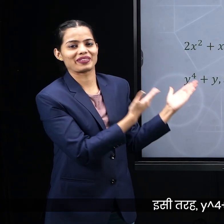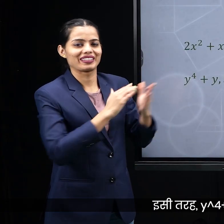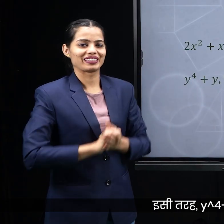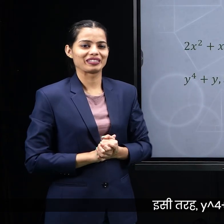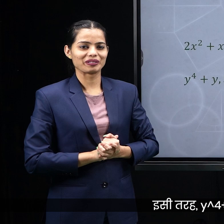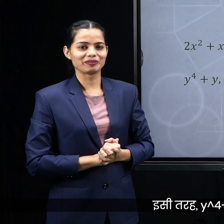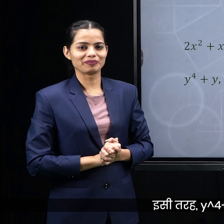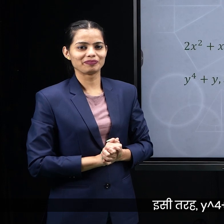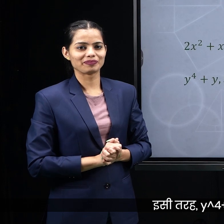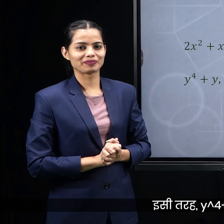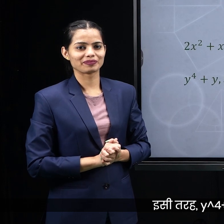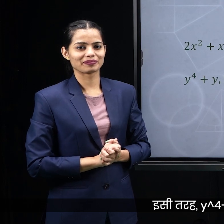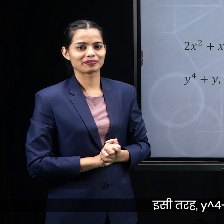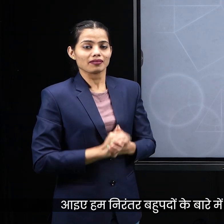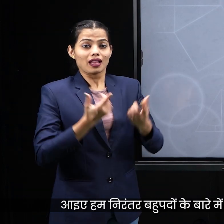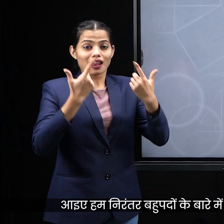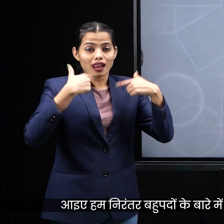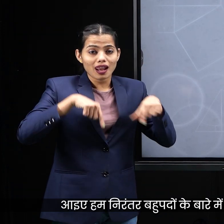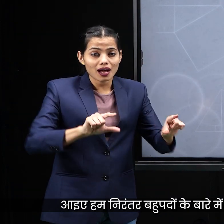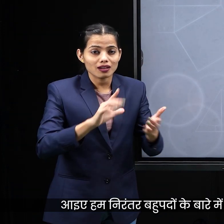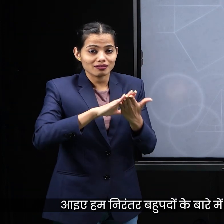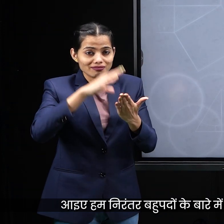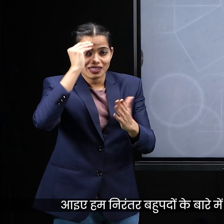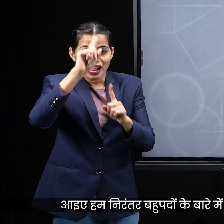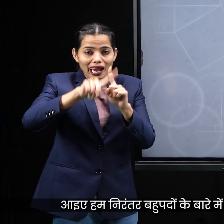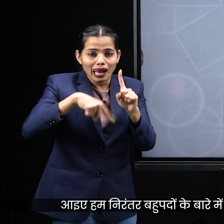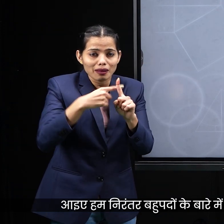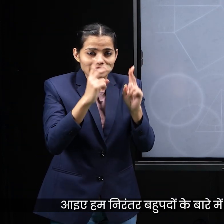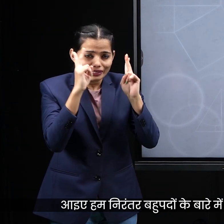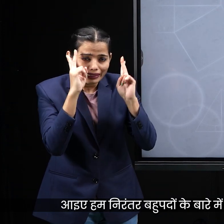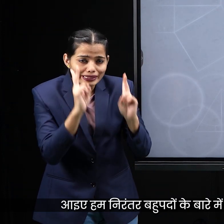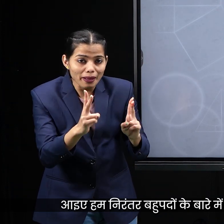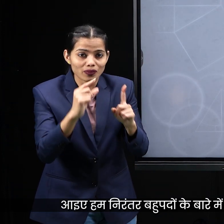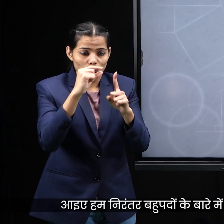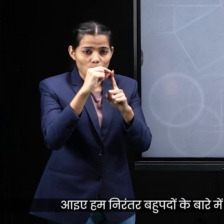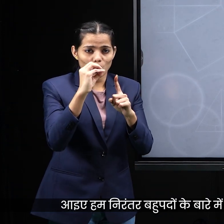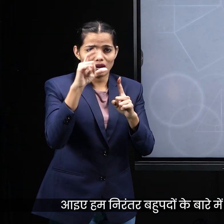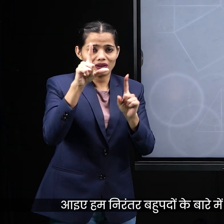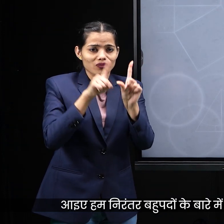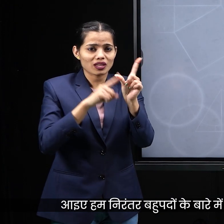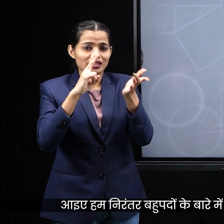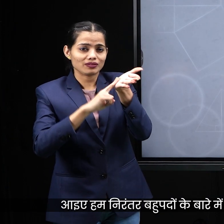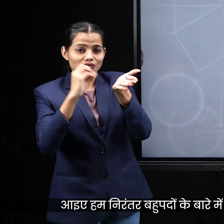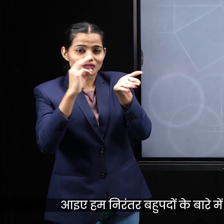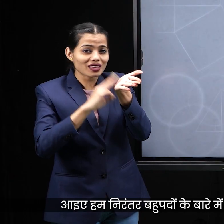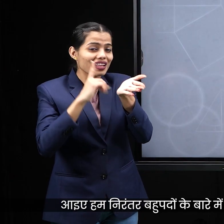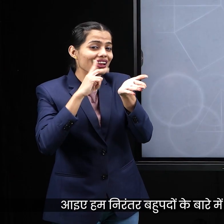में बहुपद हैं। आइए हम निरंतर बहुपदों के बारे में जानें। नाम